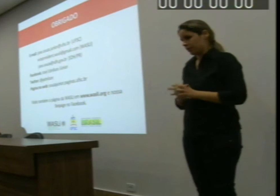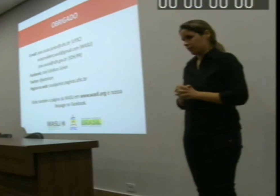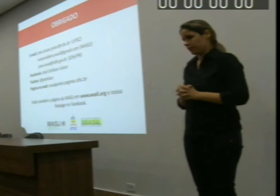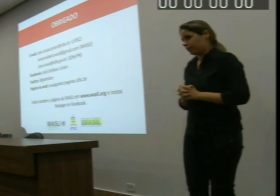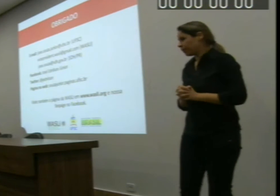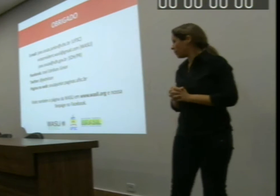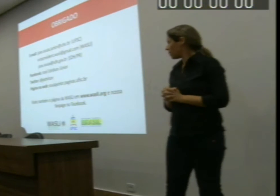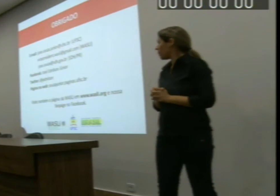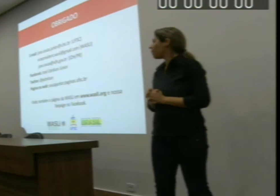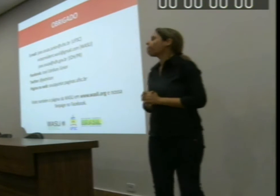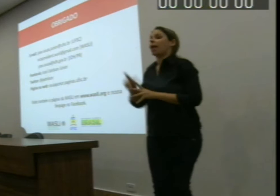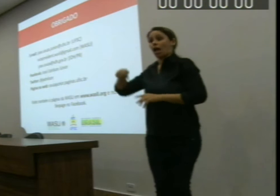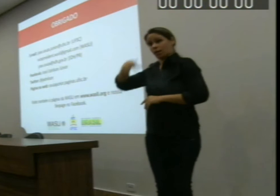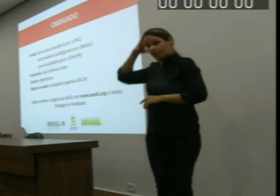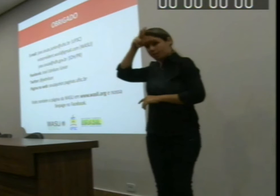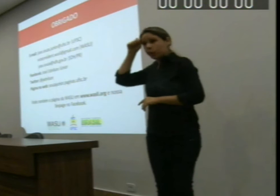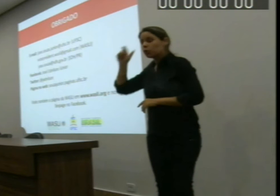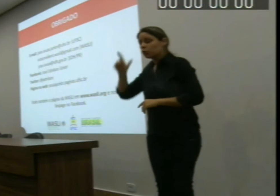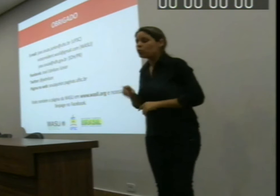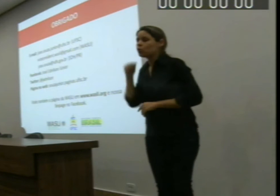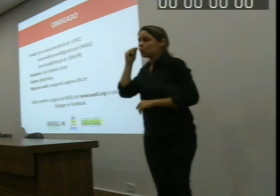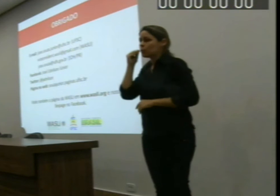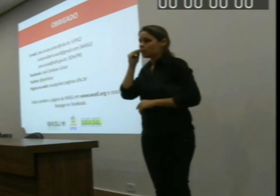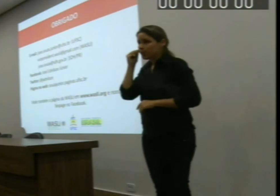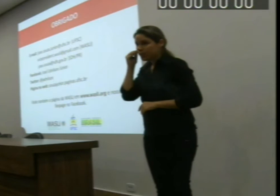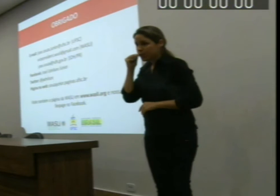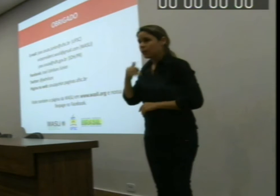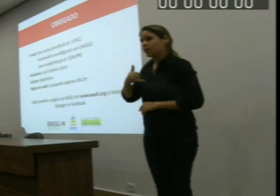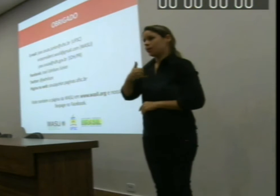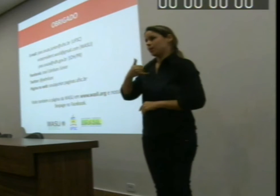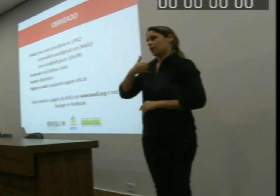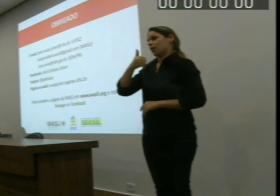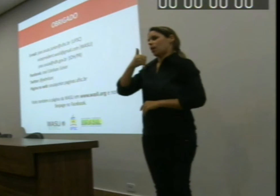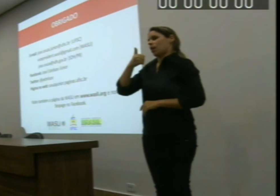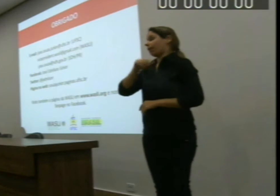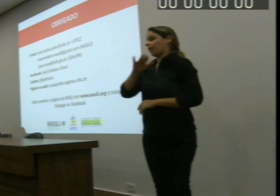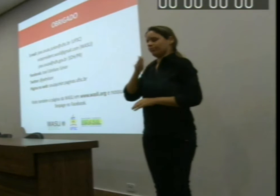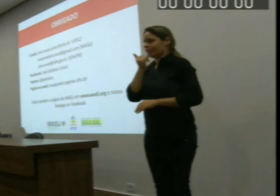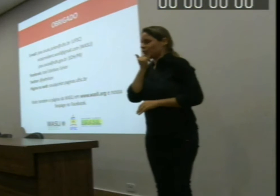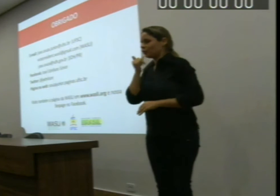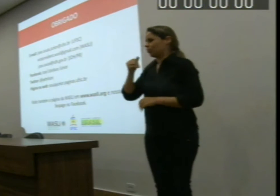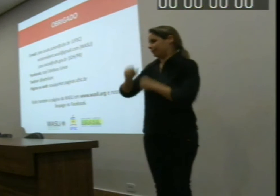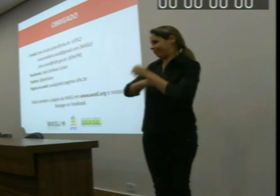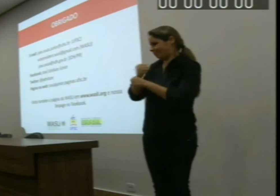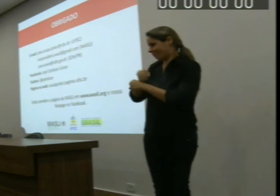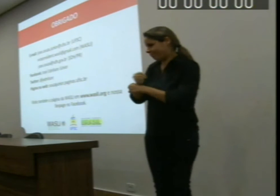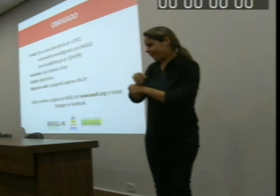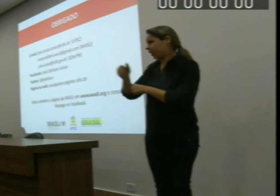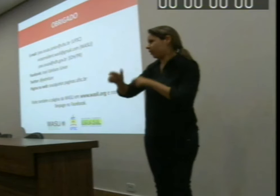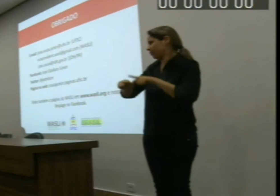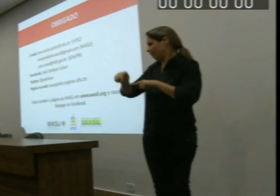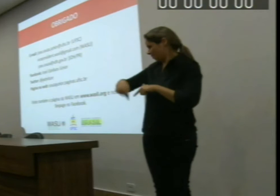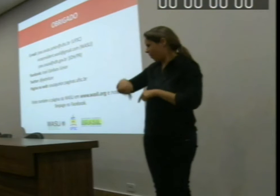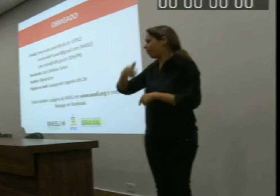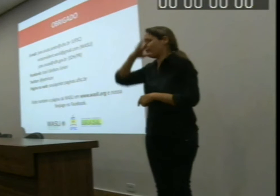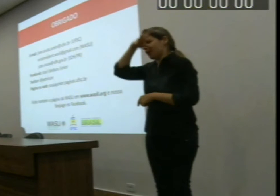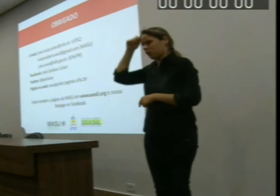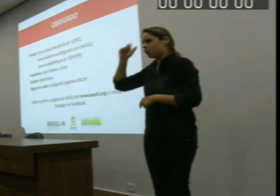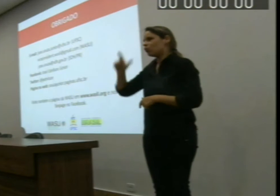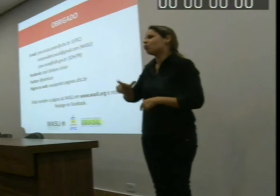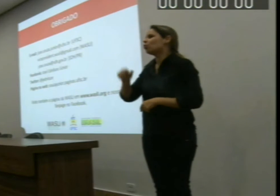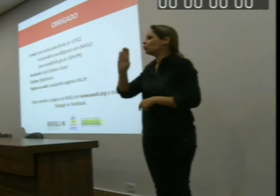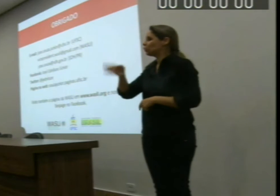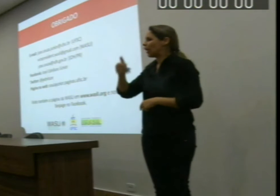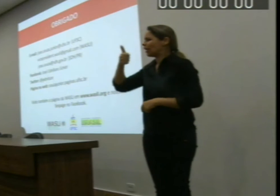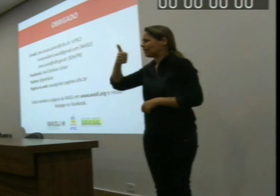Sul a minha experiência eu não tenho 20 eu tenho 17 eh mas a minha experiência no Mato Grosso do Sul sempre foi positiva eu sempre